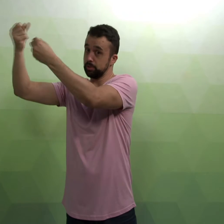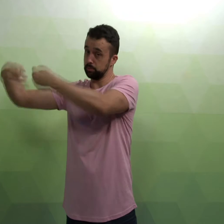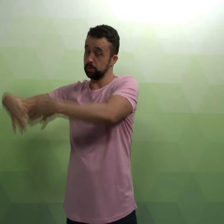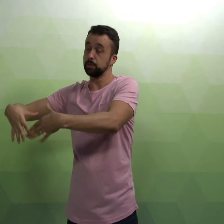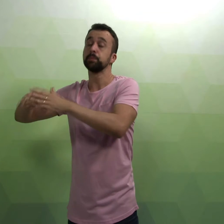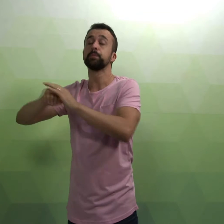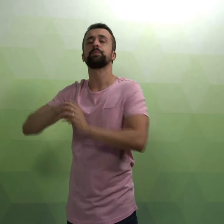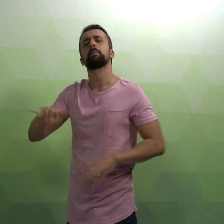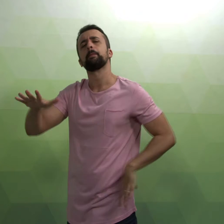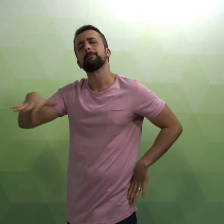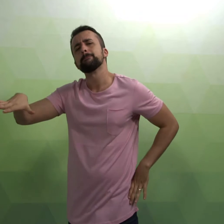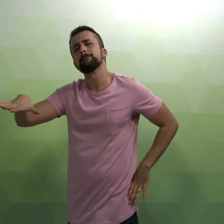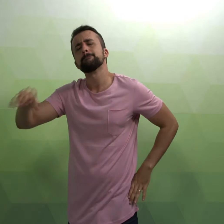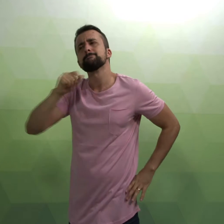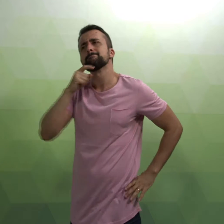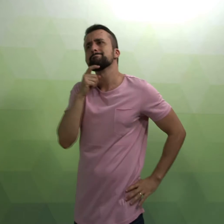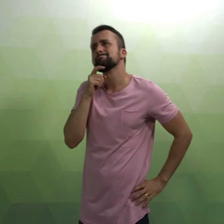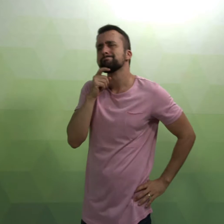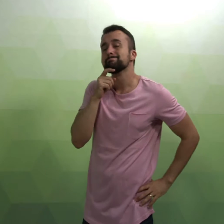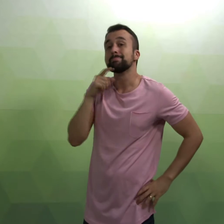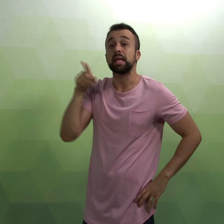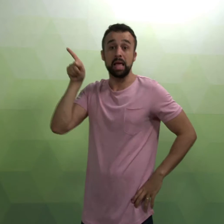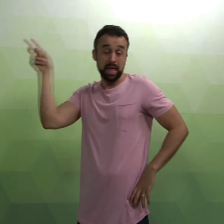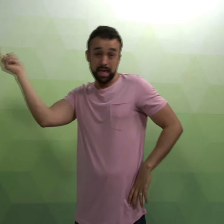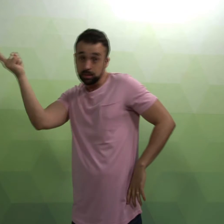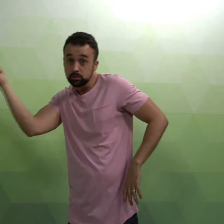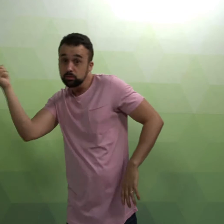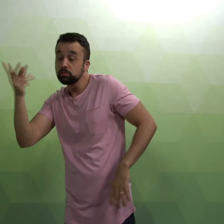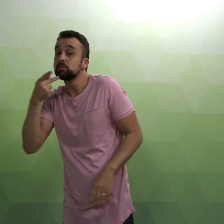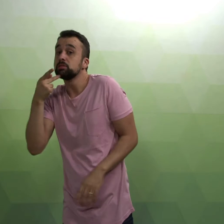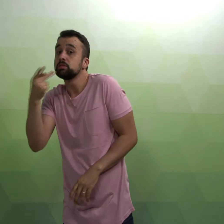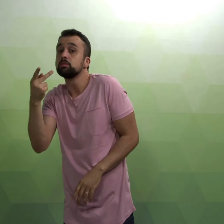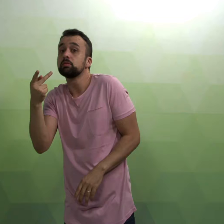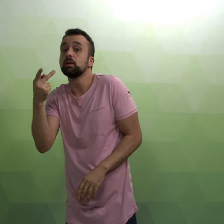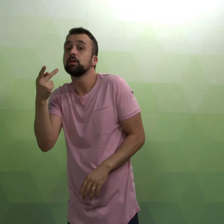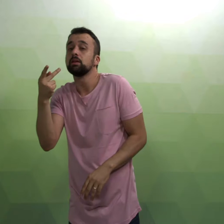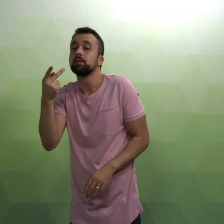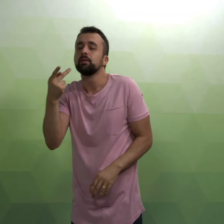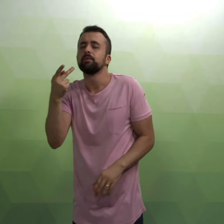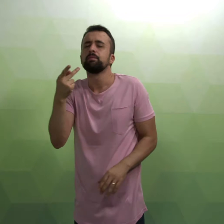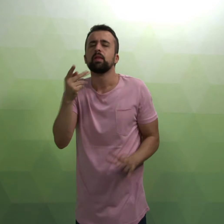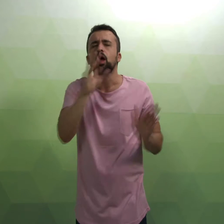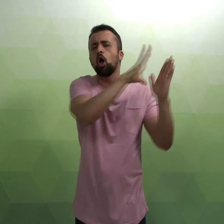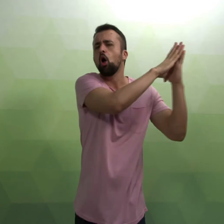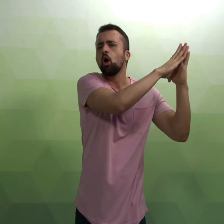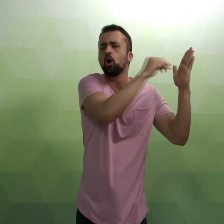conforme as autoras do material didático, citando o autor broxado.